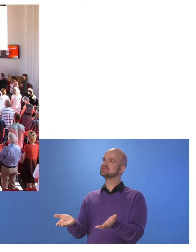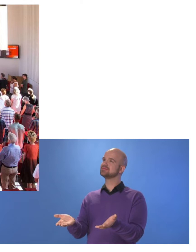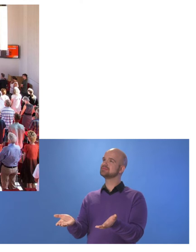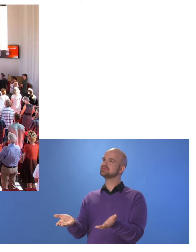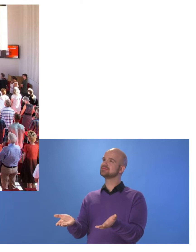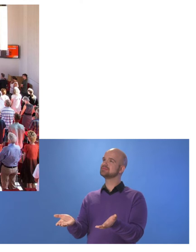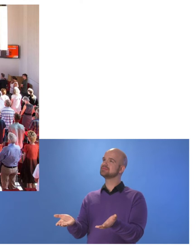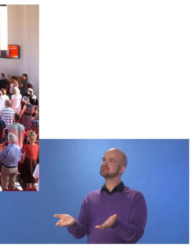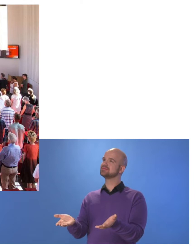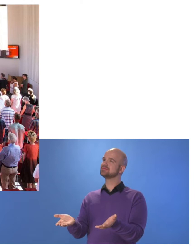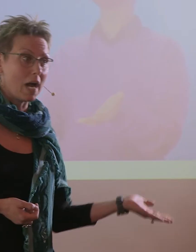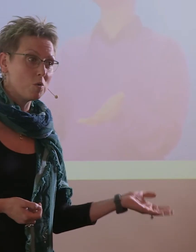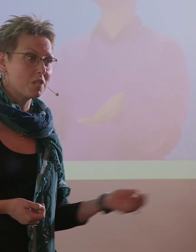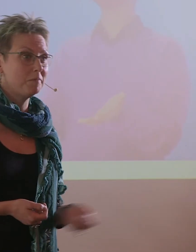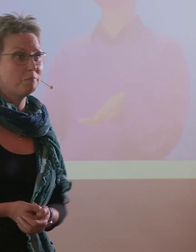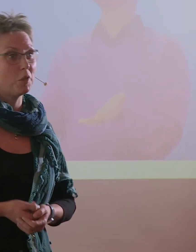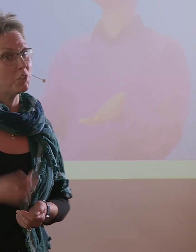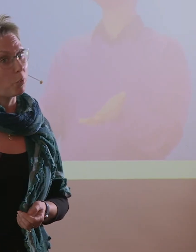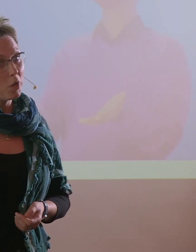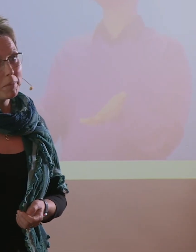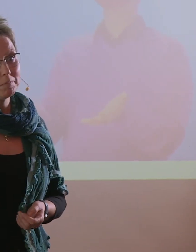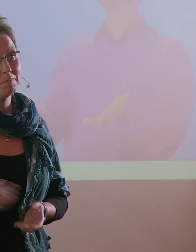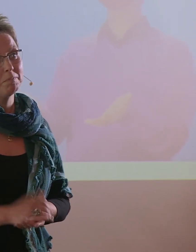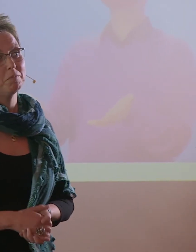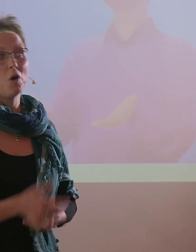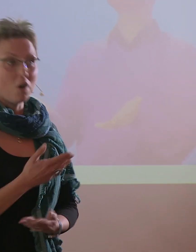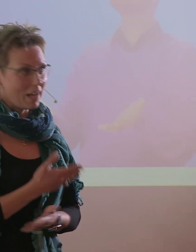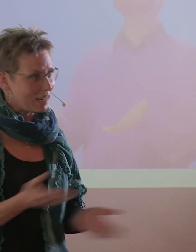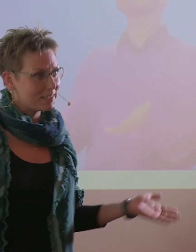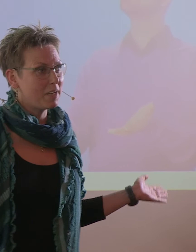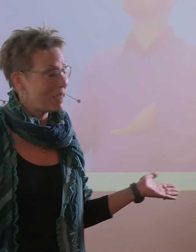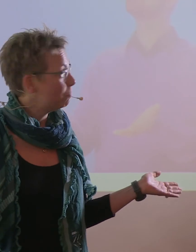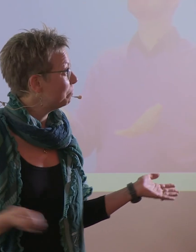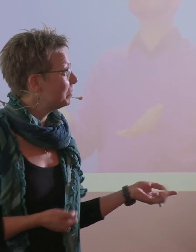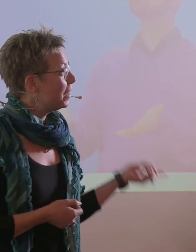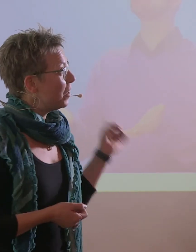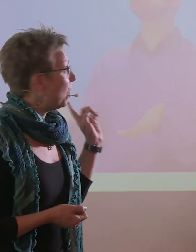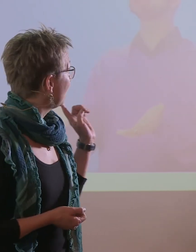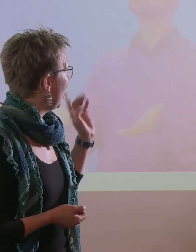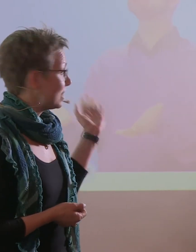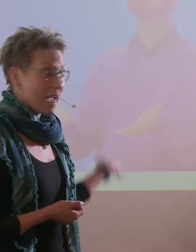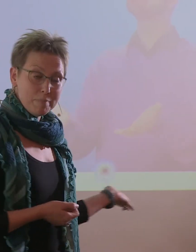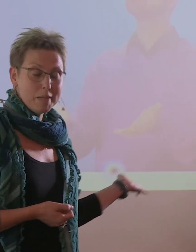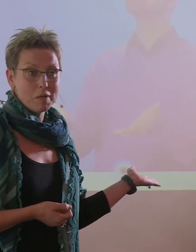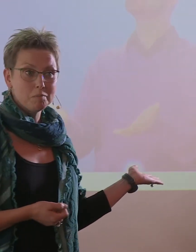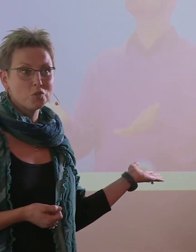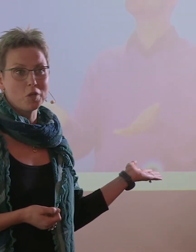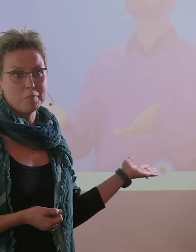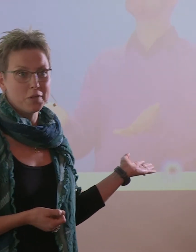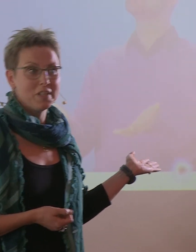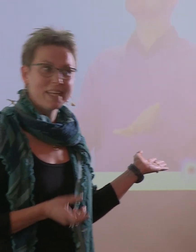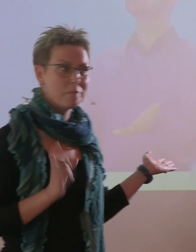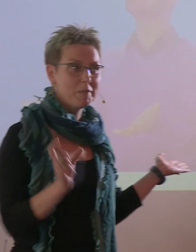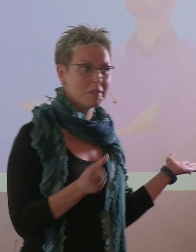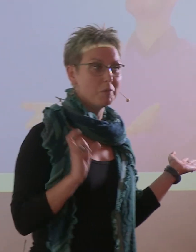i kirken, og det er alt fra begravelser og til bryllupper og alt derimellem. Og der er en tegnbibel,